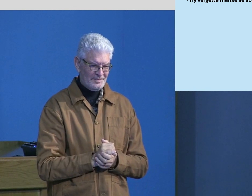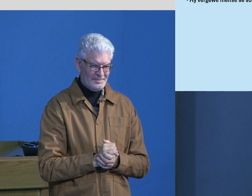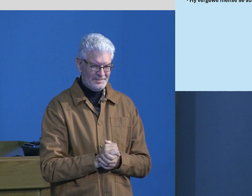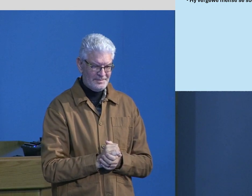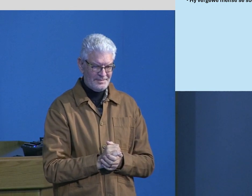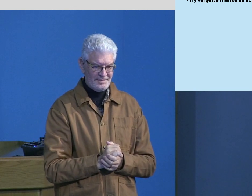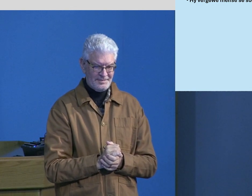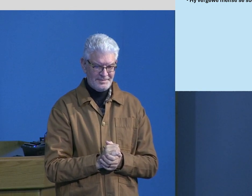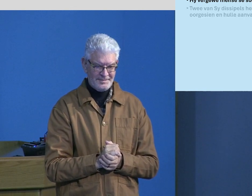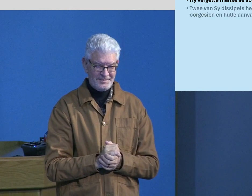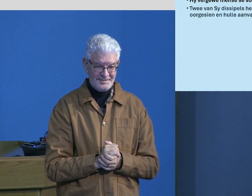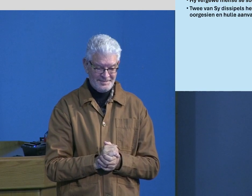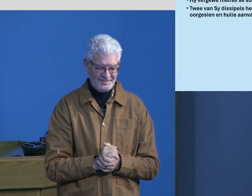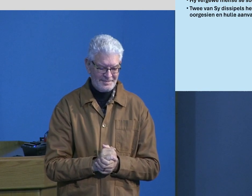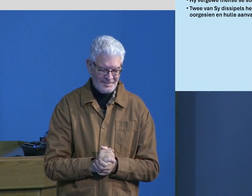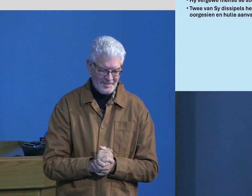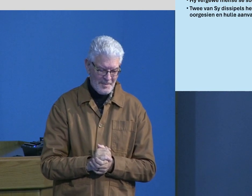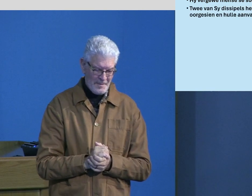Hy vergewe mense se sondes.